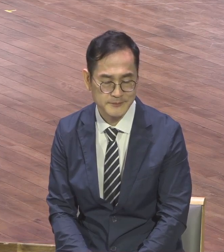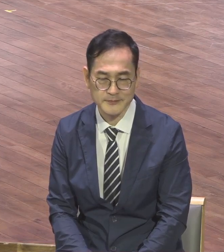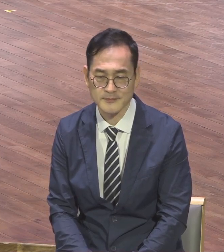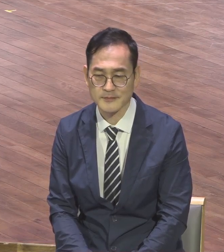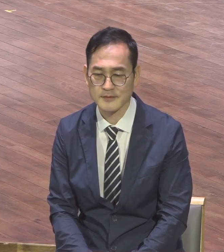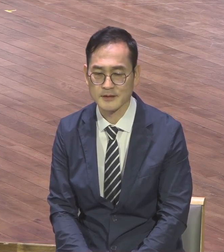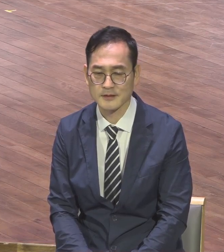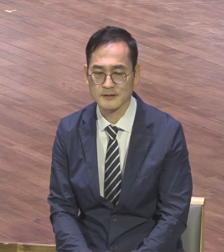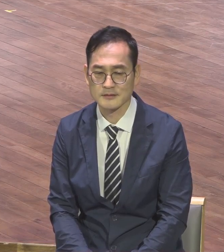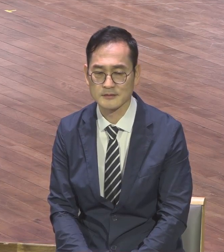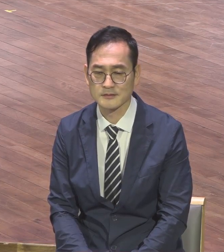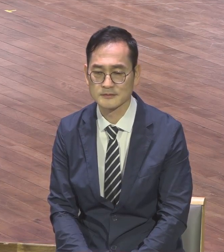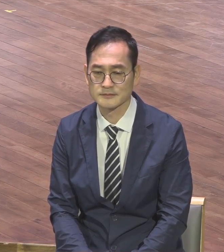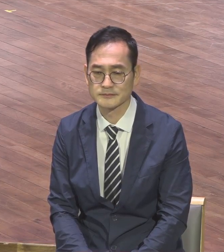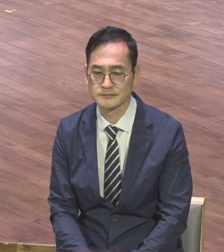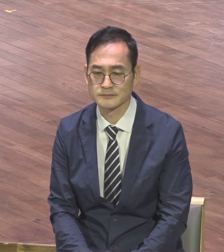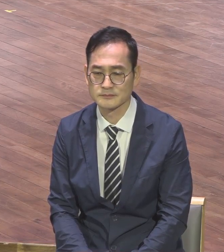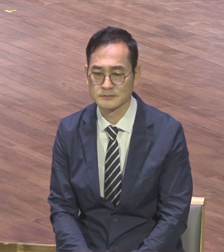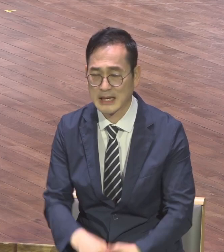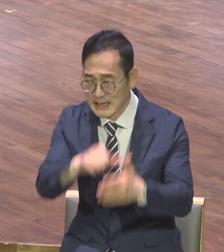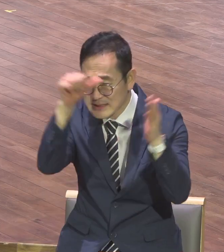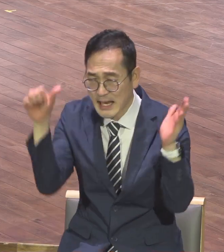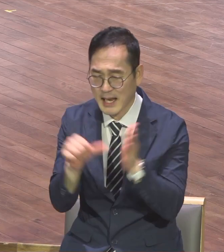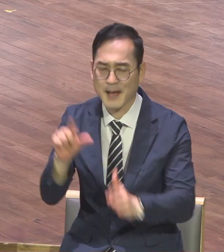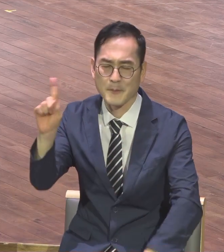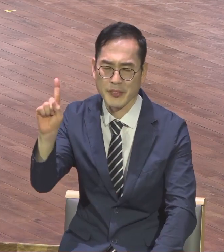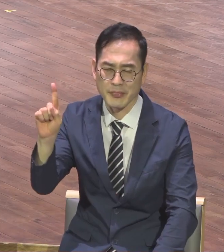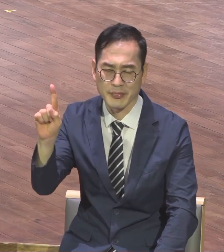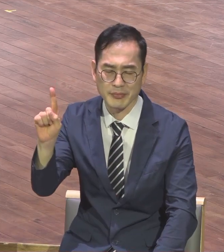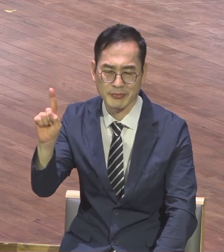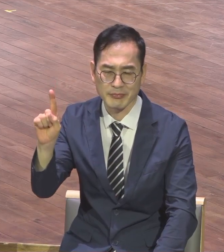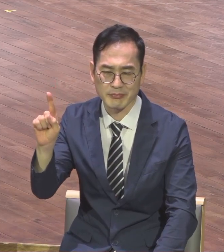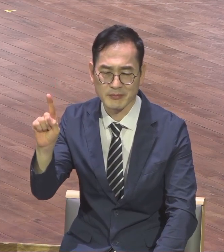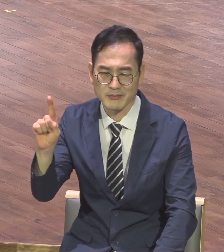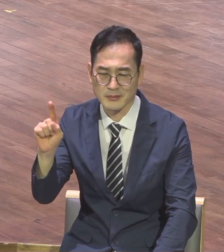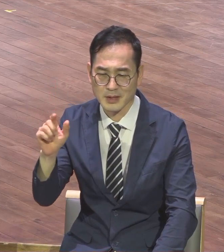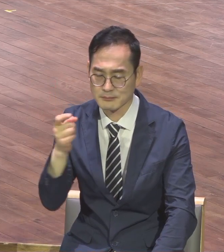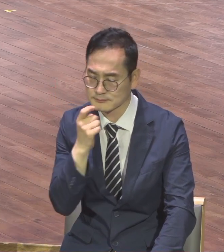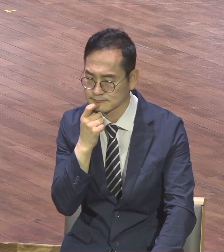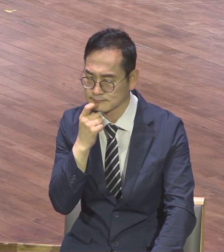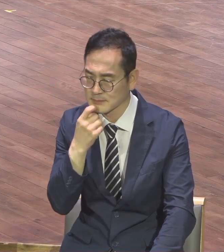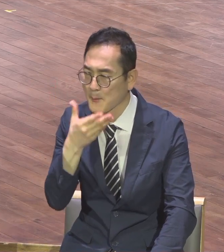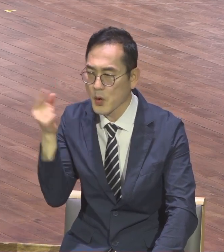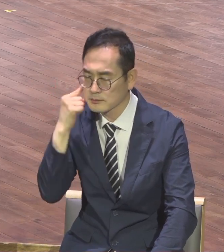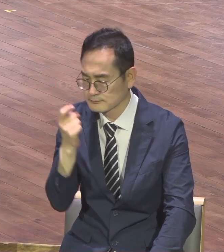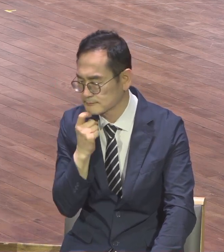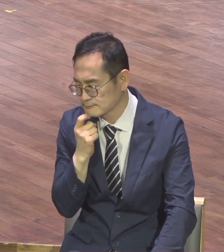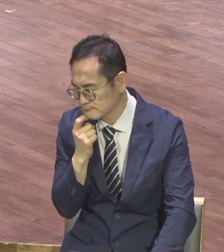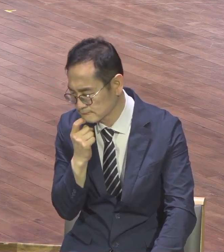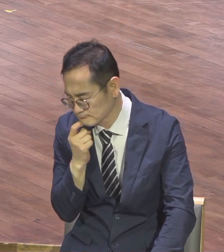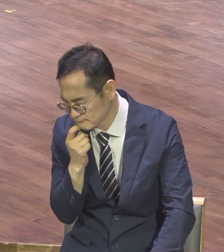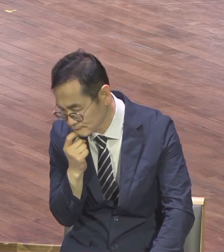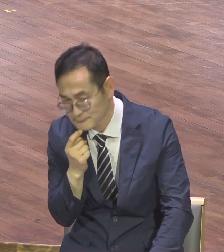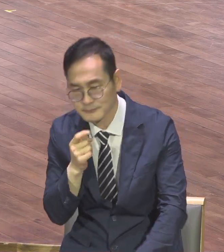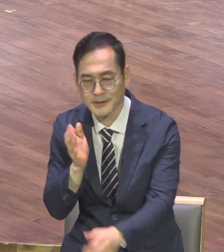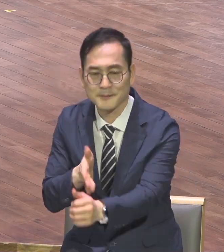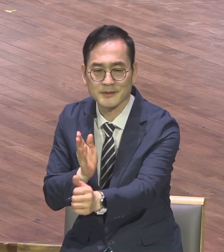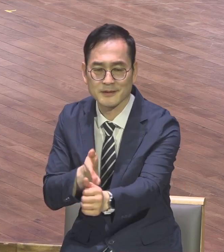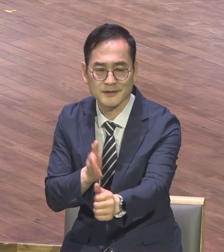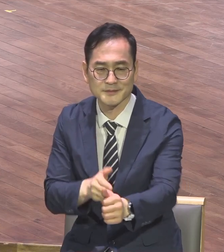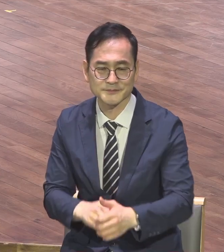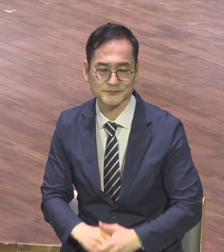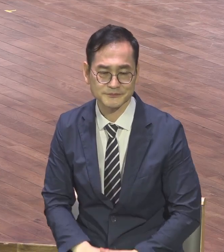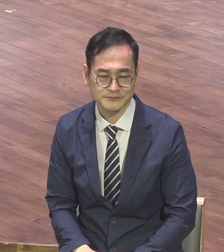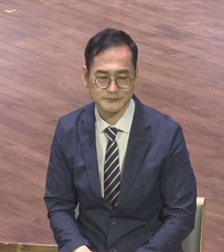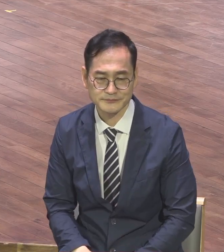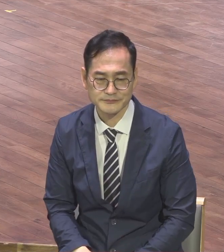순거를 한 번 시작하면 끝을 보는 신앙생활이 바랍니다. 끝을 봐야 돼.